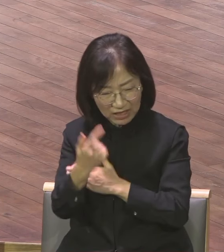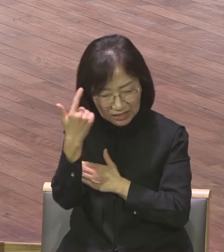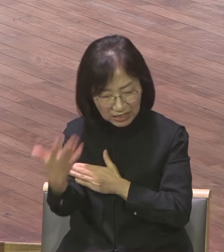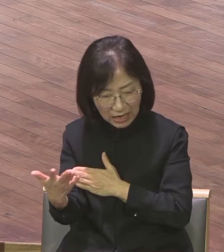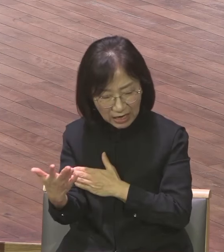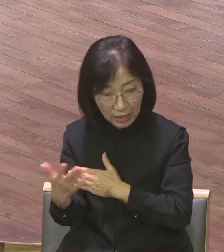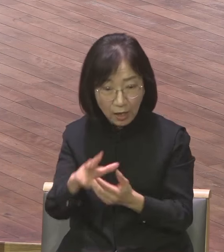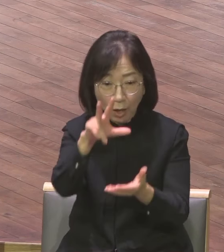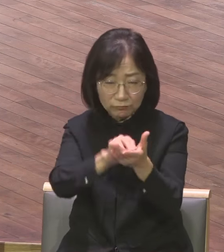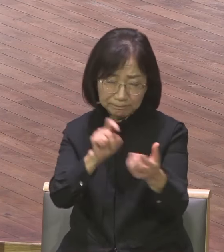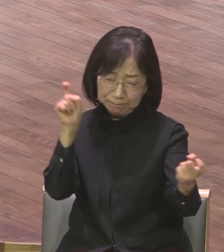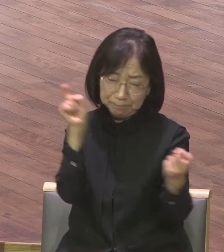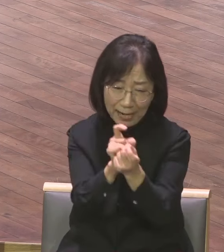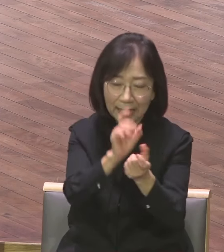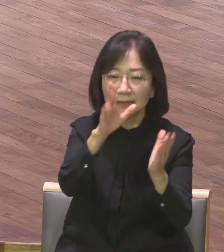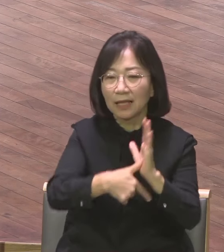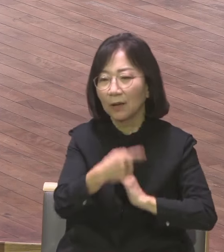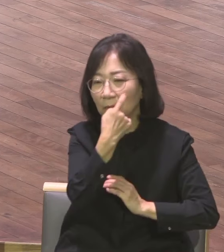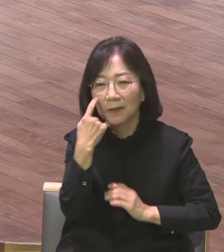확인할 수 있는 기회다.